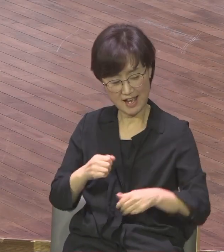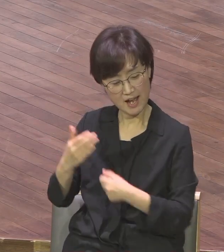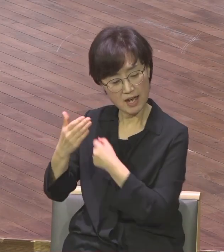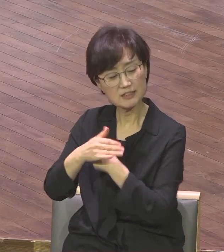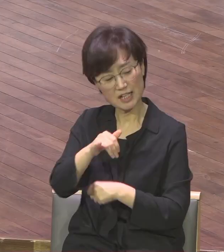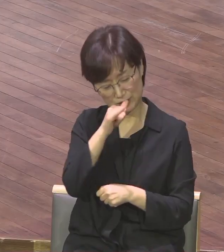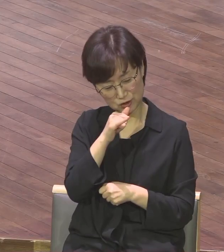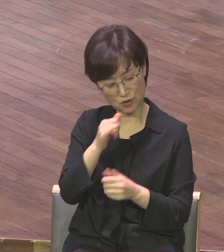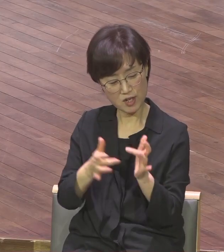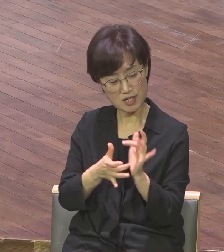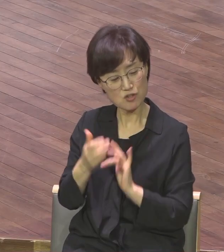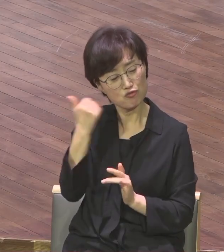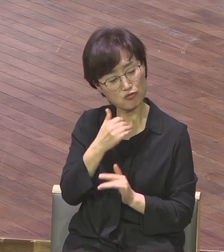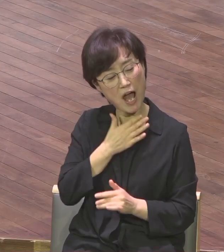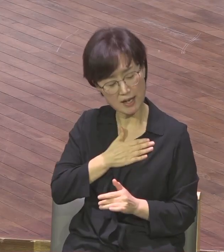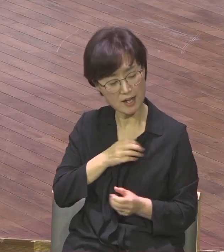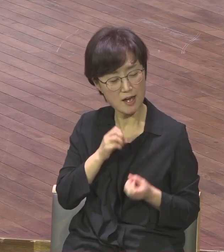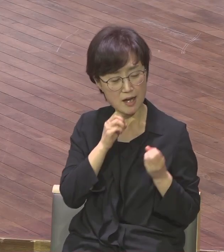돼요.